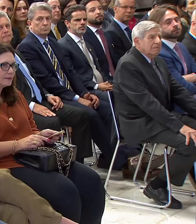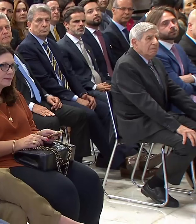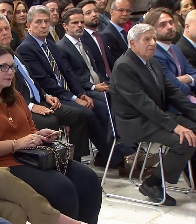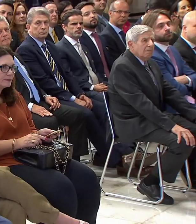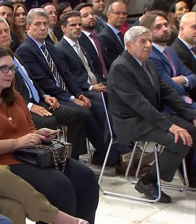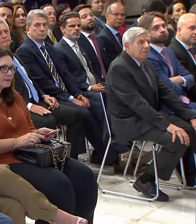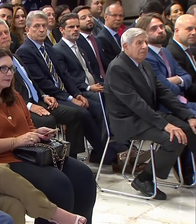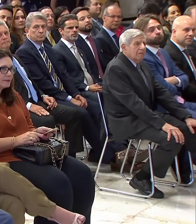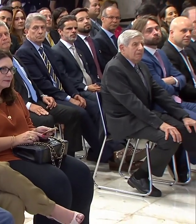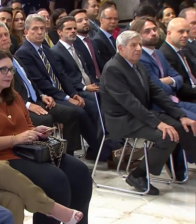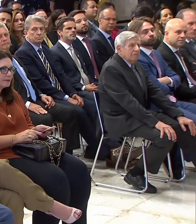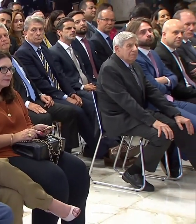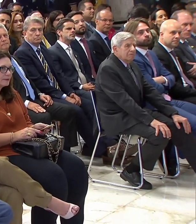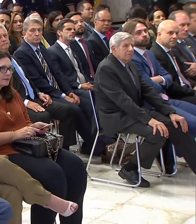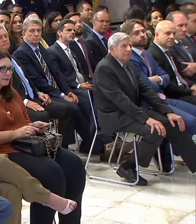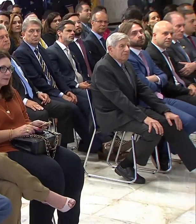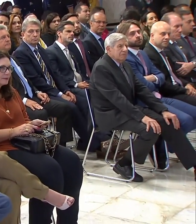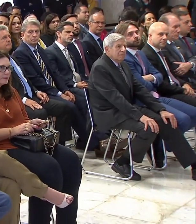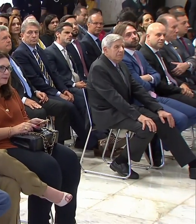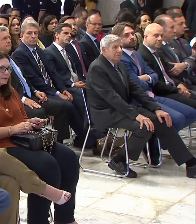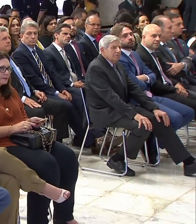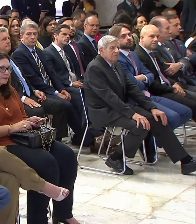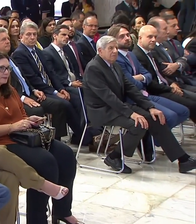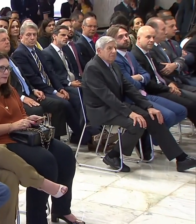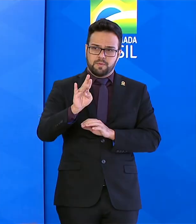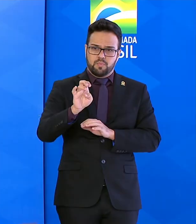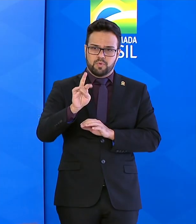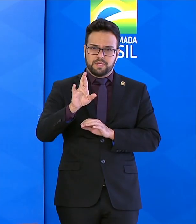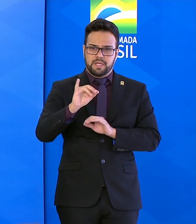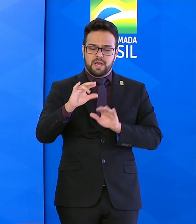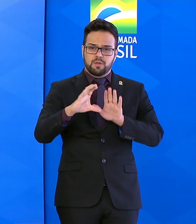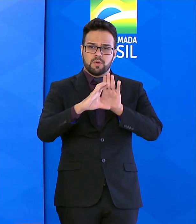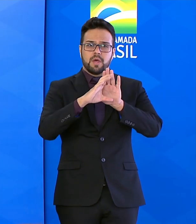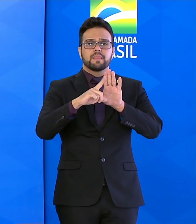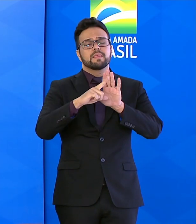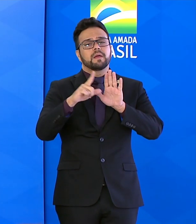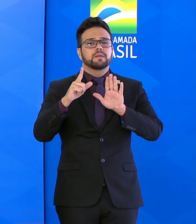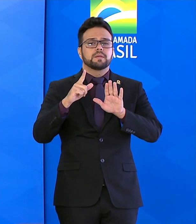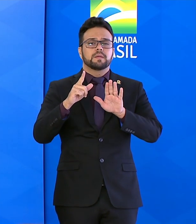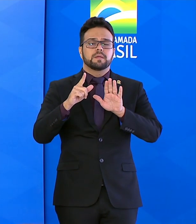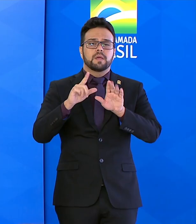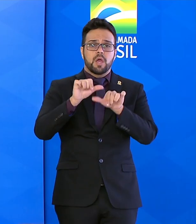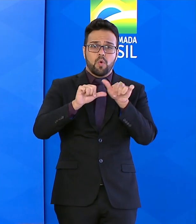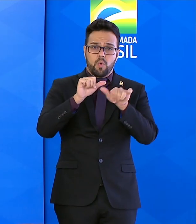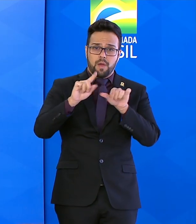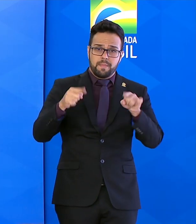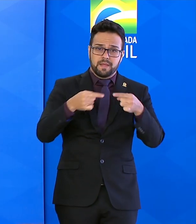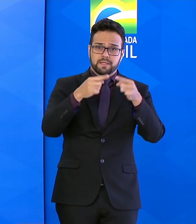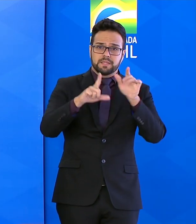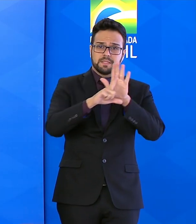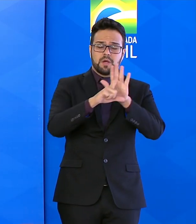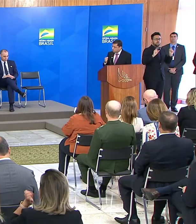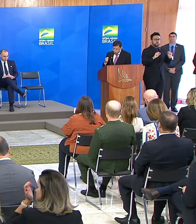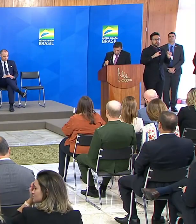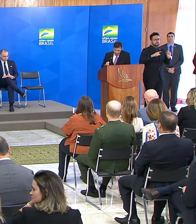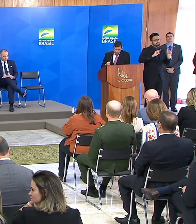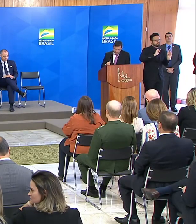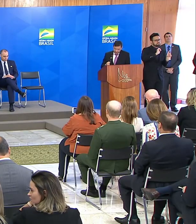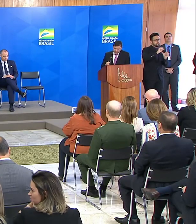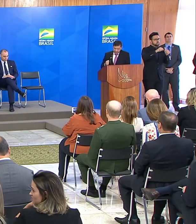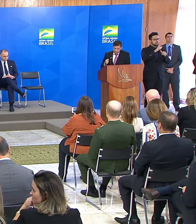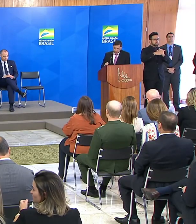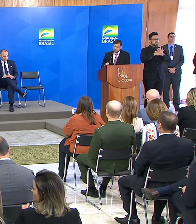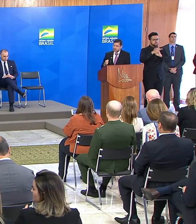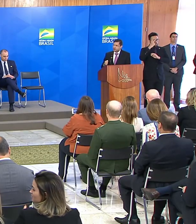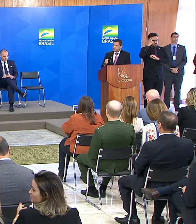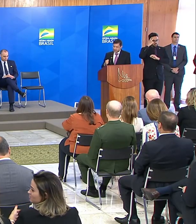substitui os parcelamentos especiais conhecidos como refis a idéia é que a nova forma de refinanciar dívidas mude